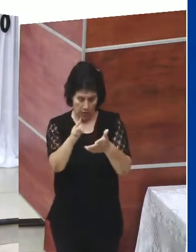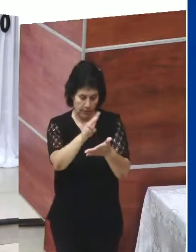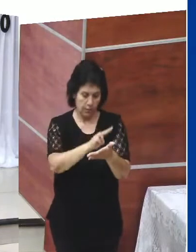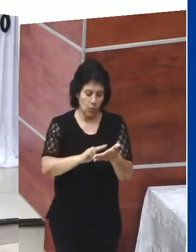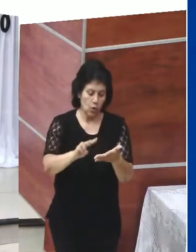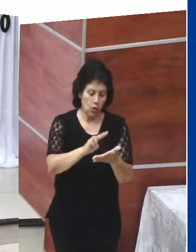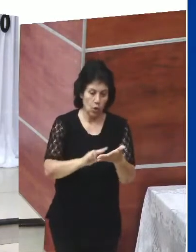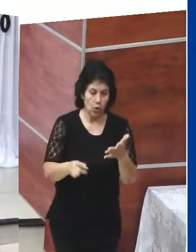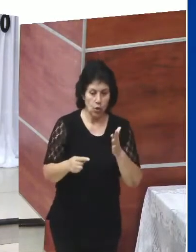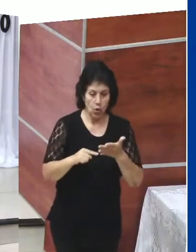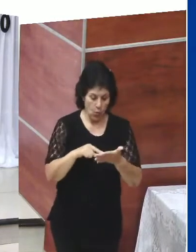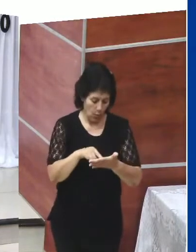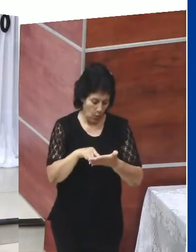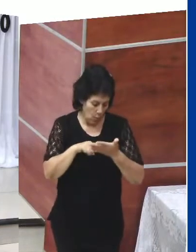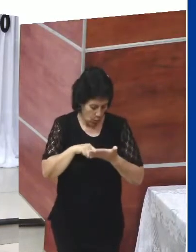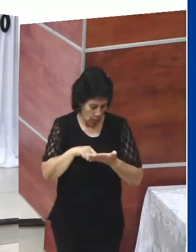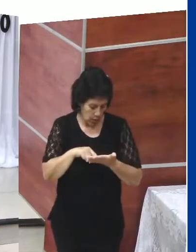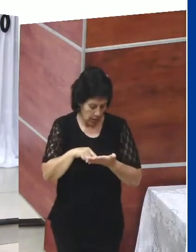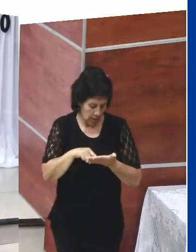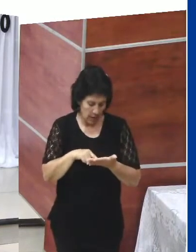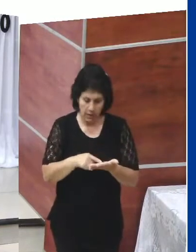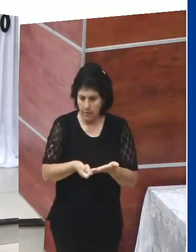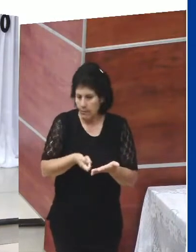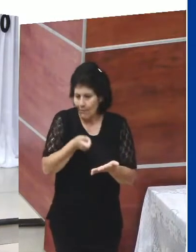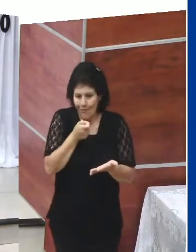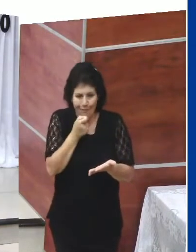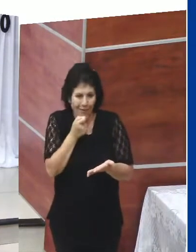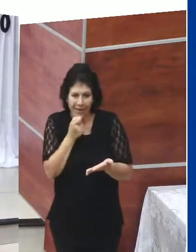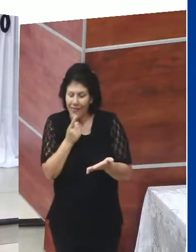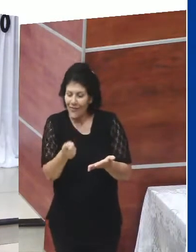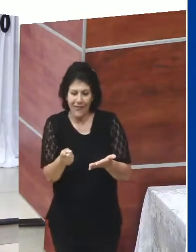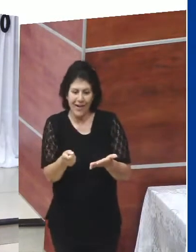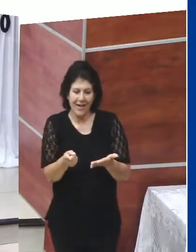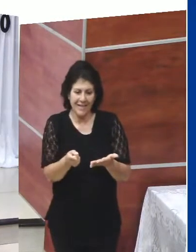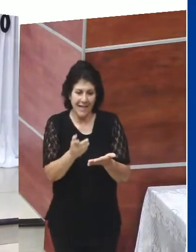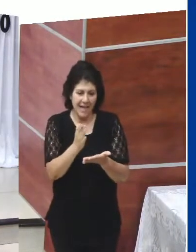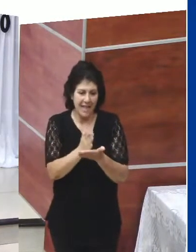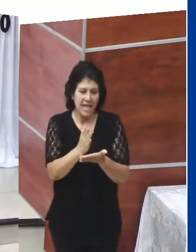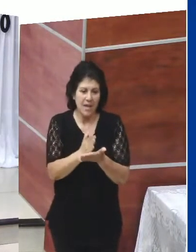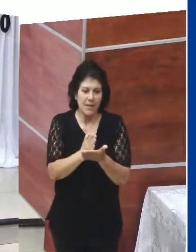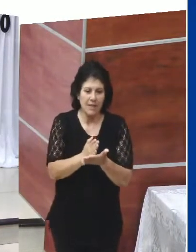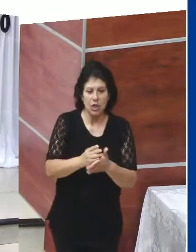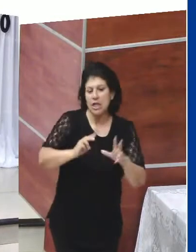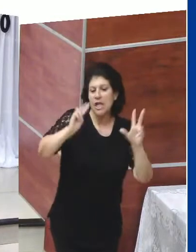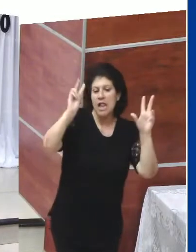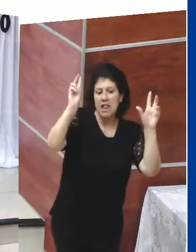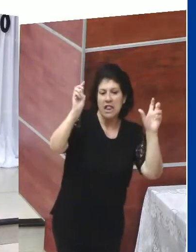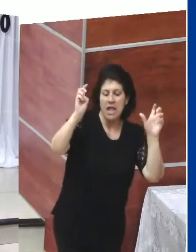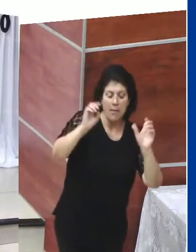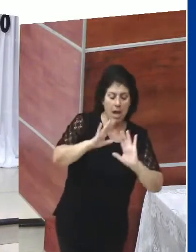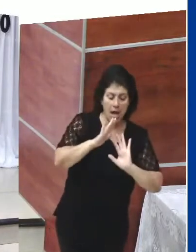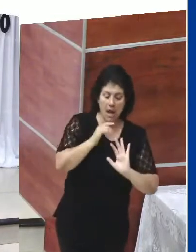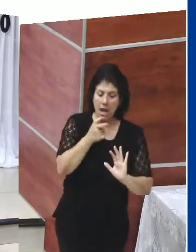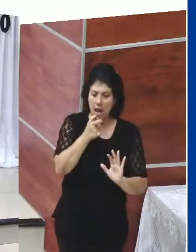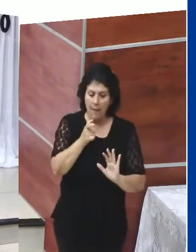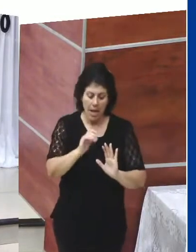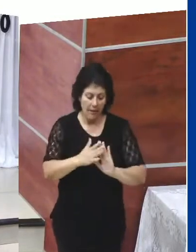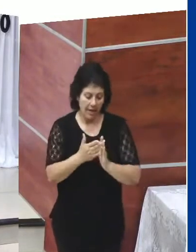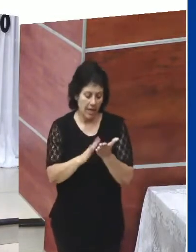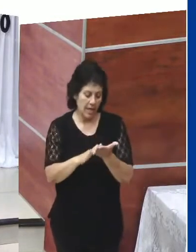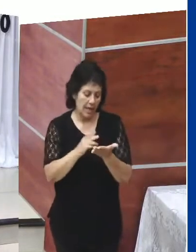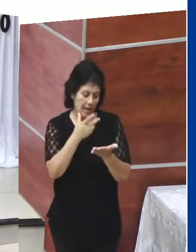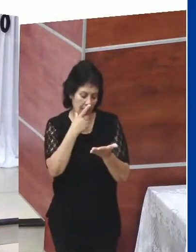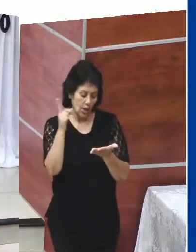nos muestra que es la más fácil de las disciplinas relacionadas con la asimilación de la palabra de Dios, que es escuchar. Lucas